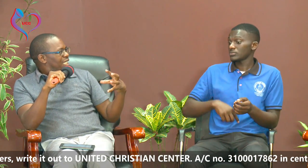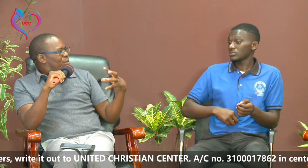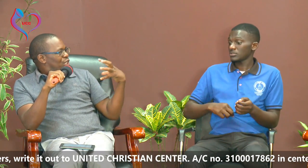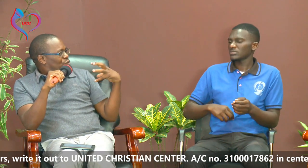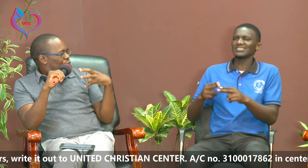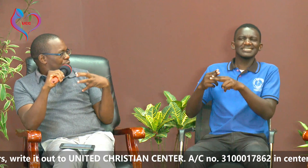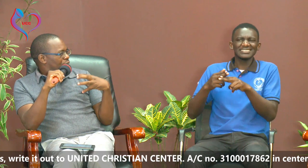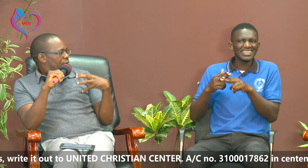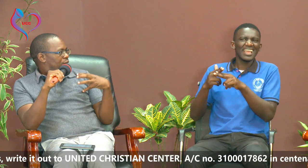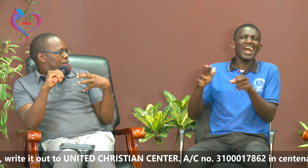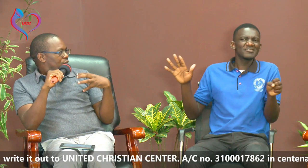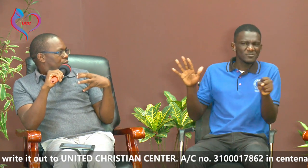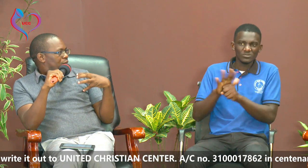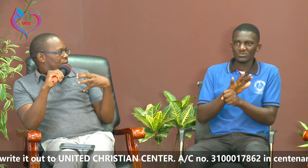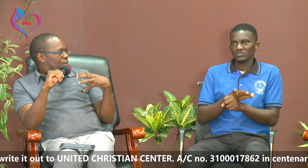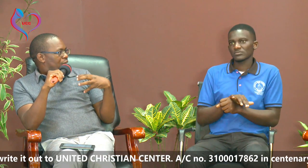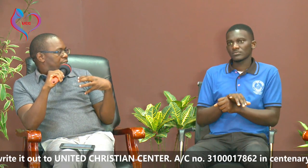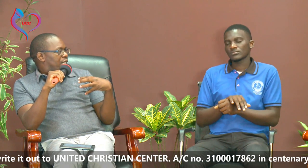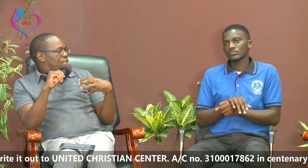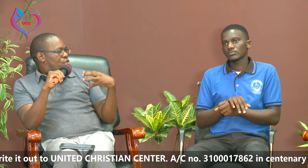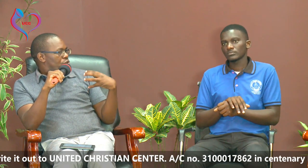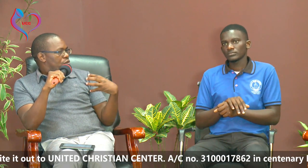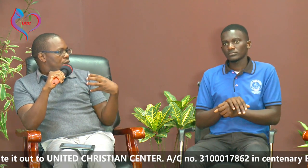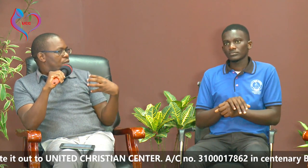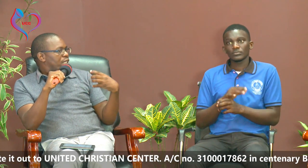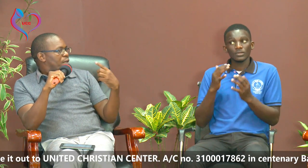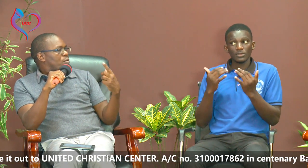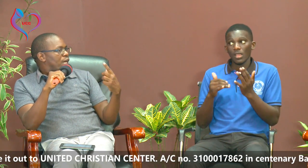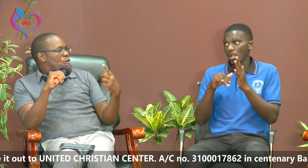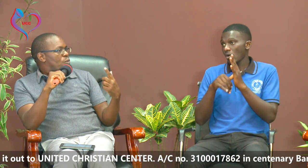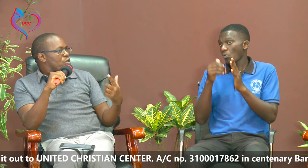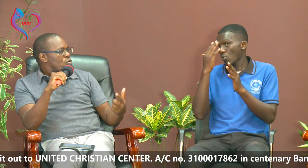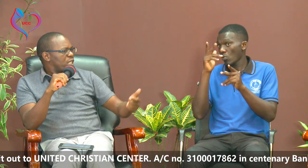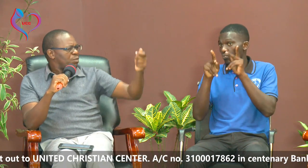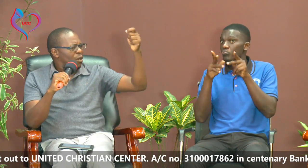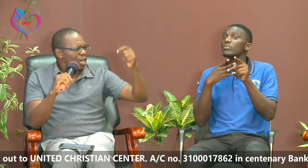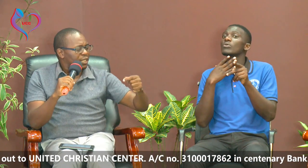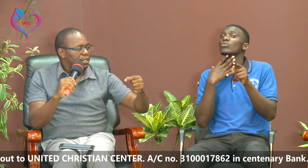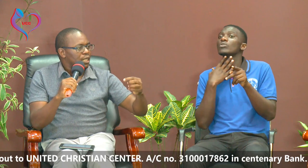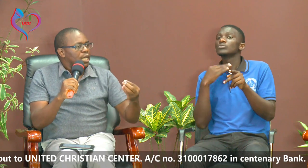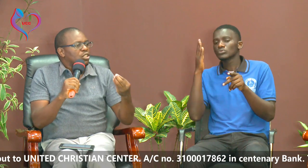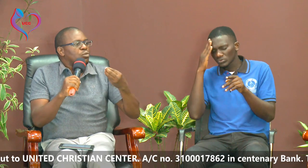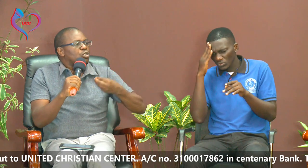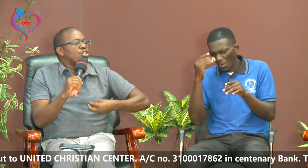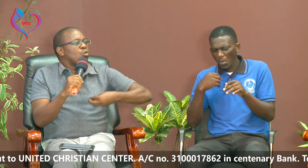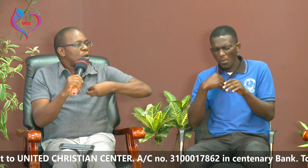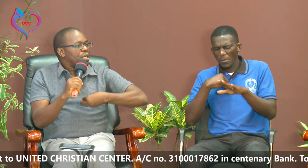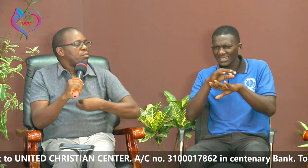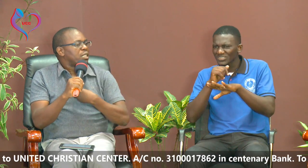yege ndireza buli chintu chona kati ensonga racha abantu baagala okumanya kuitibwa kwange cheche echo kibuzo chino kuba mitima ya